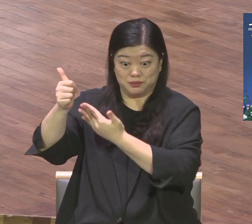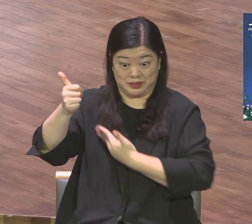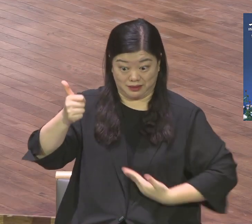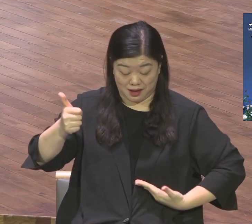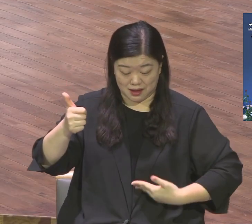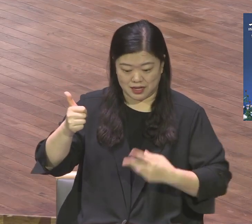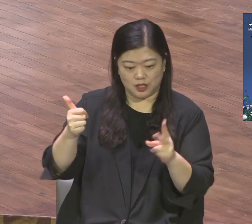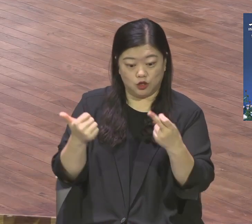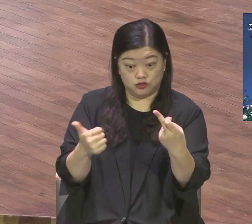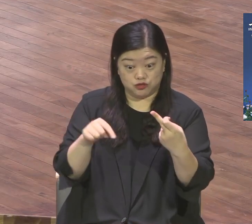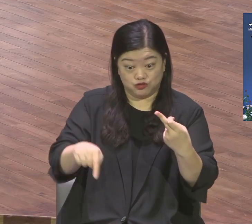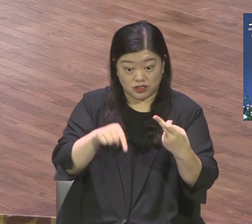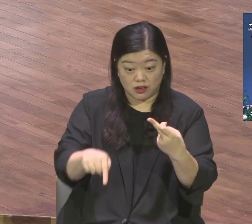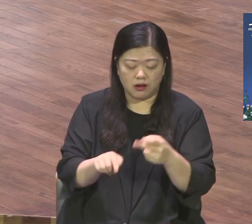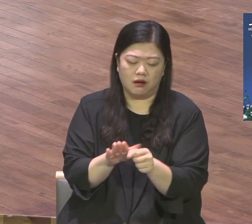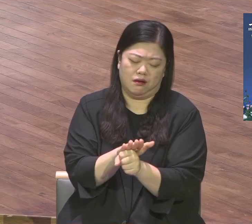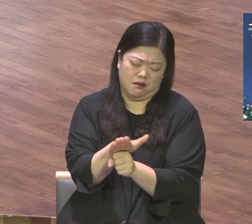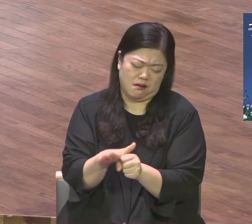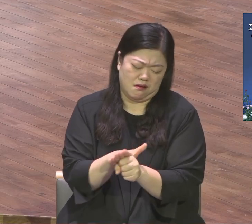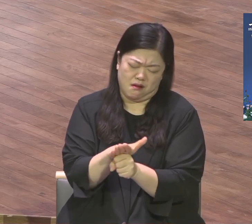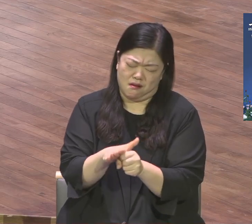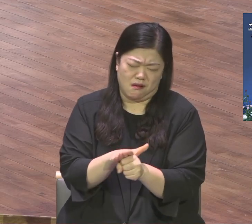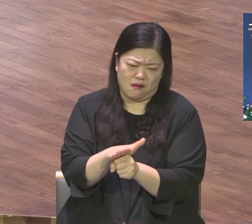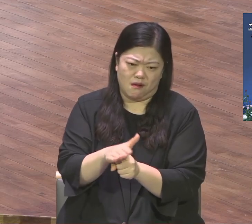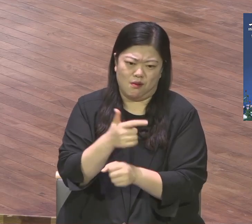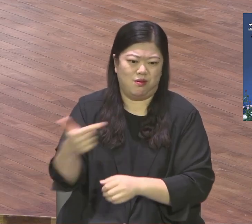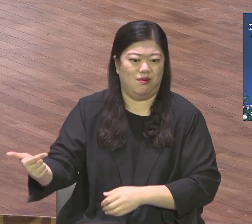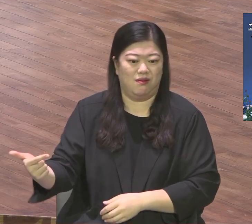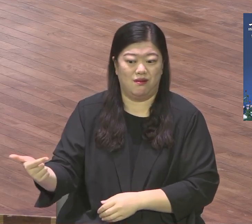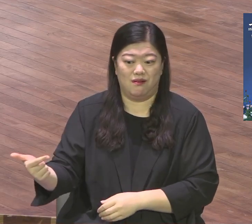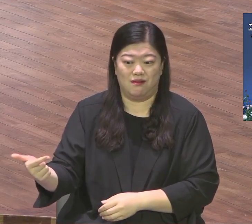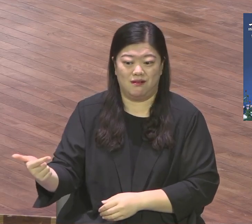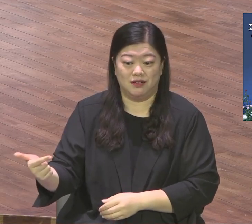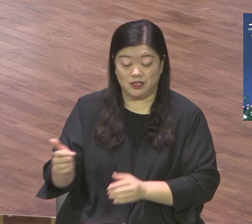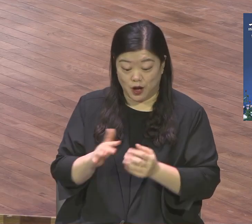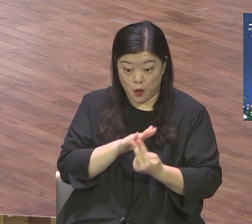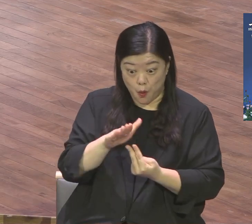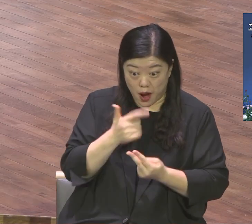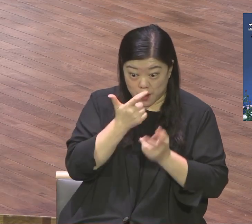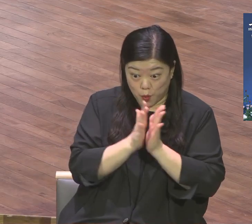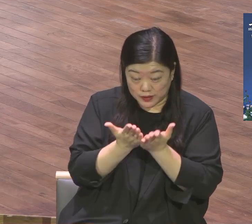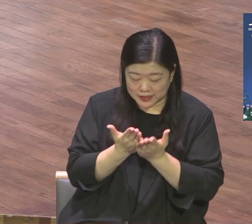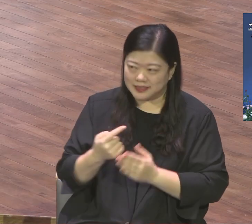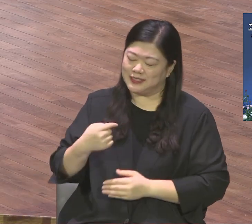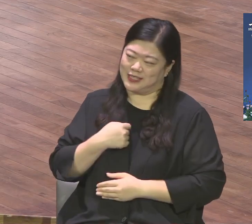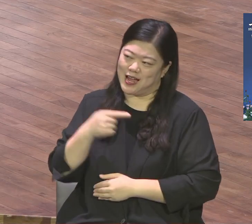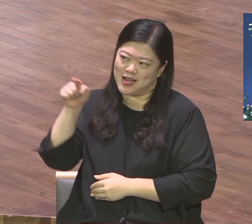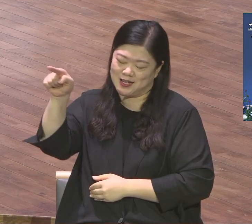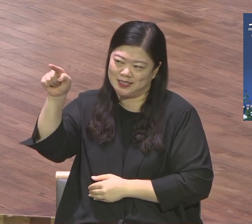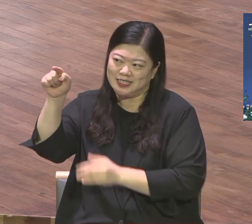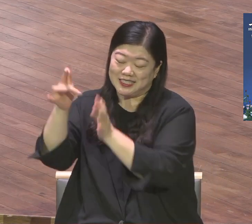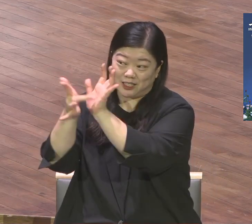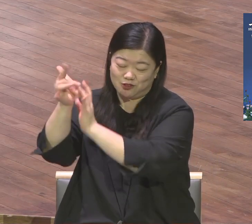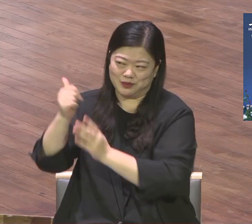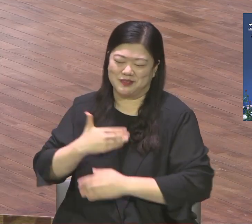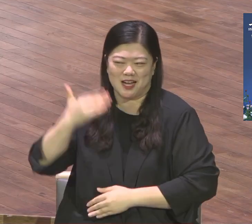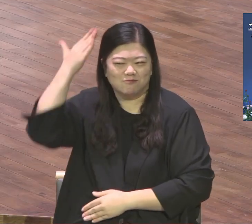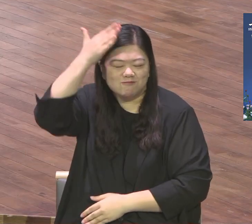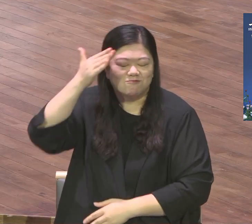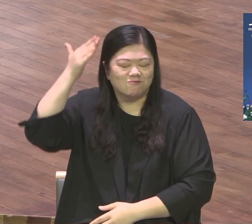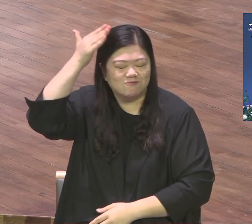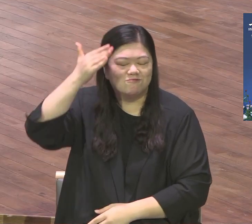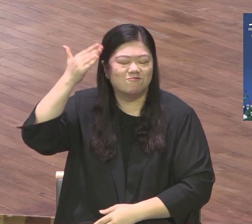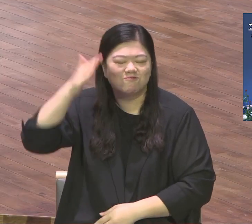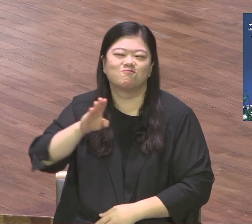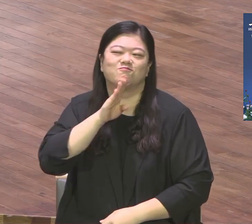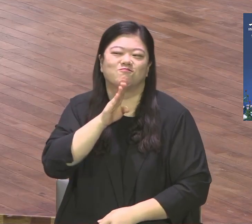없다고 스스로 자부할 만큼 요한은 예수님과 친밀했습니다. 제자들이